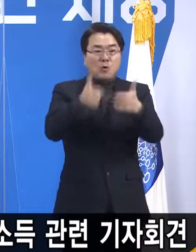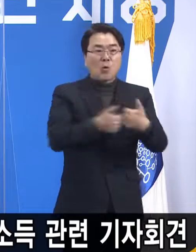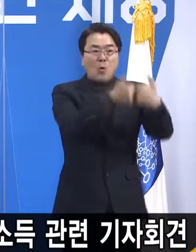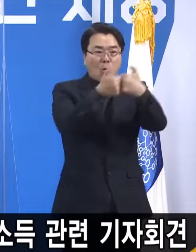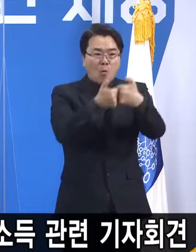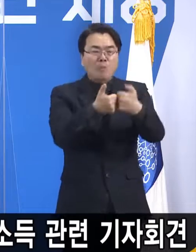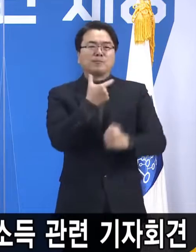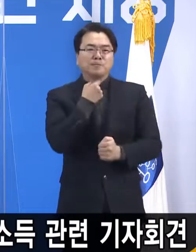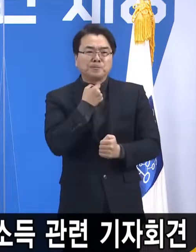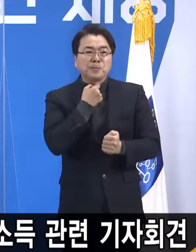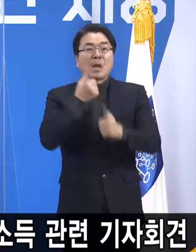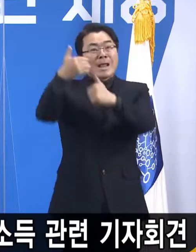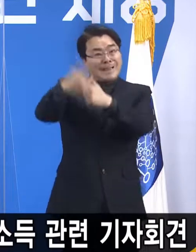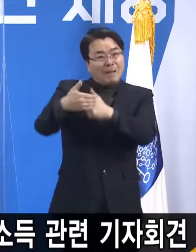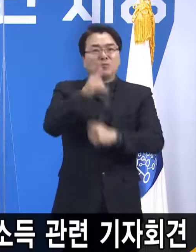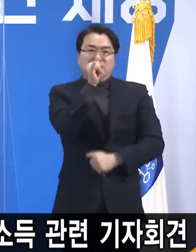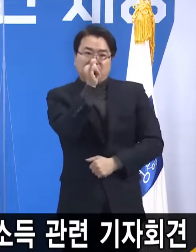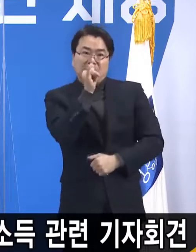주문이자 당부였습니다.